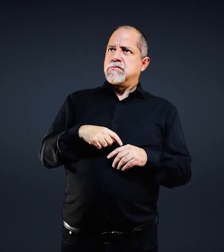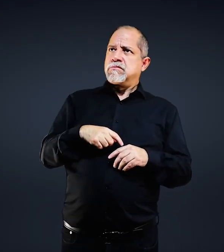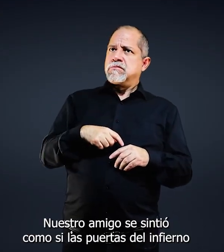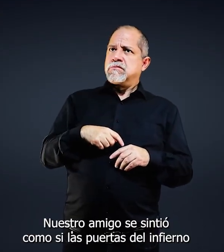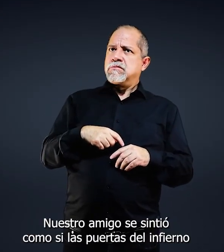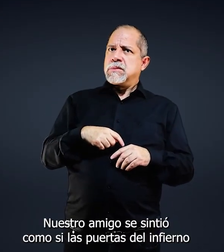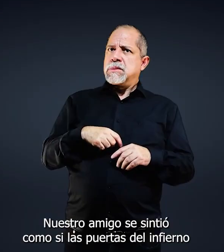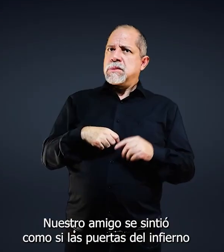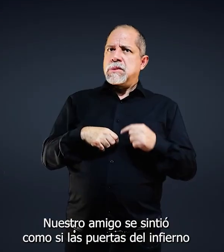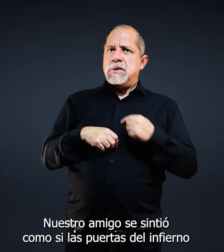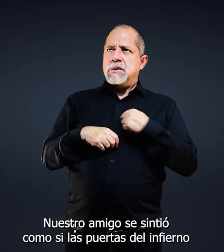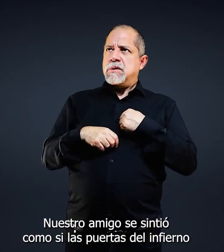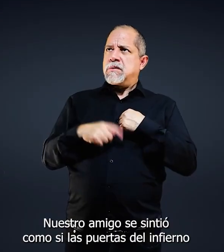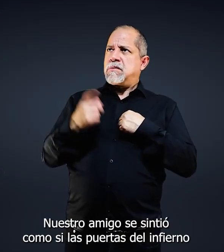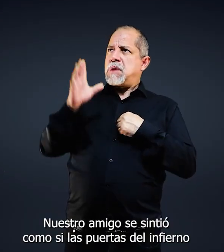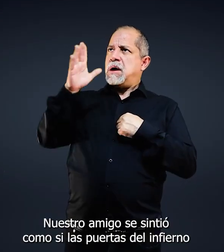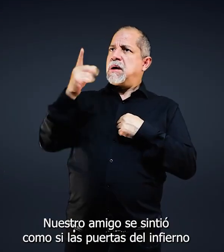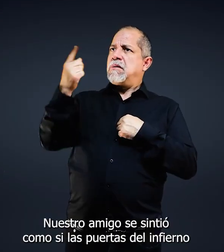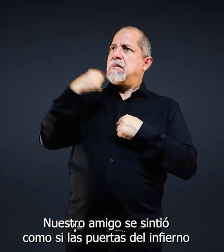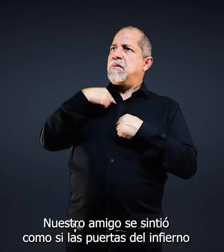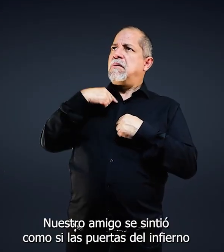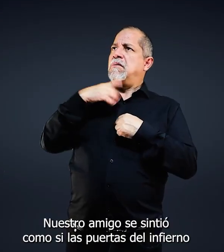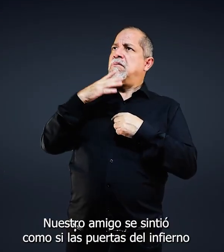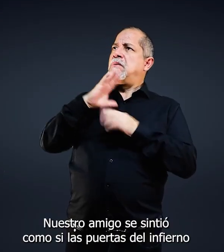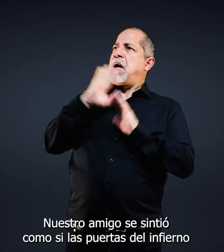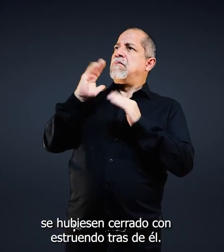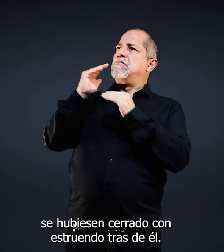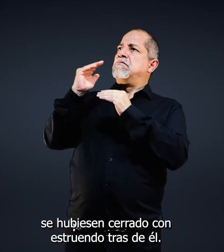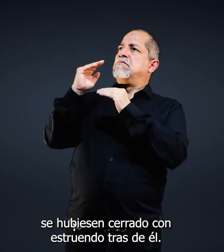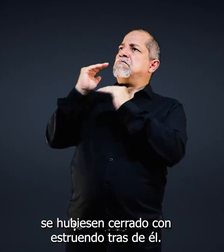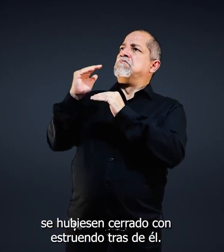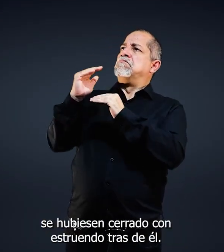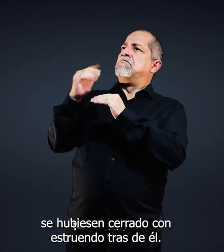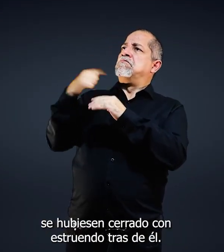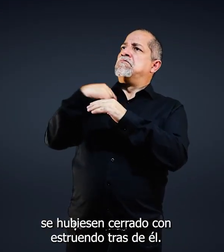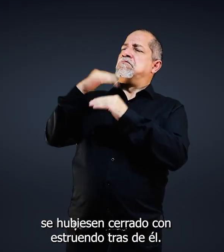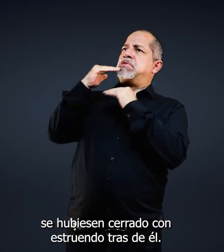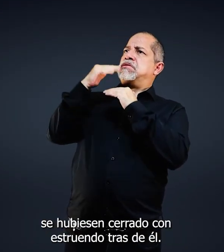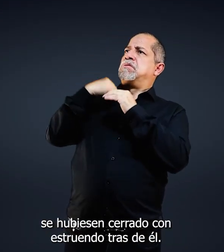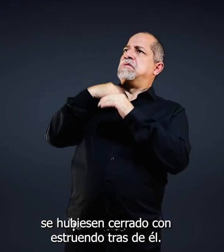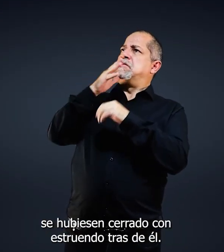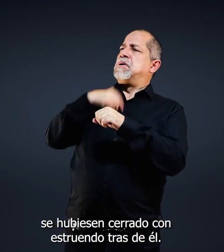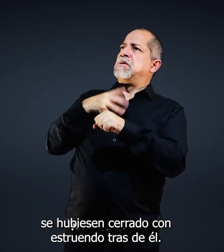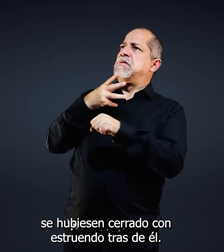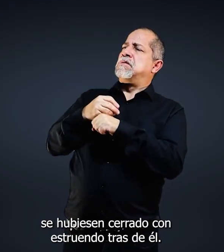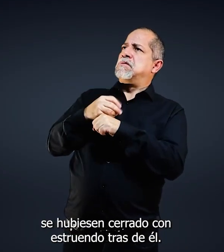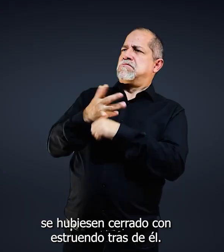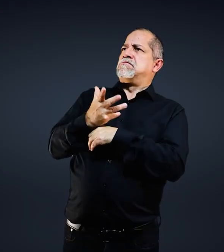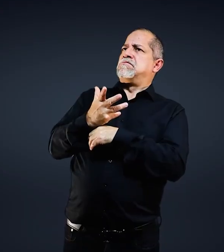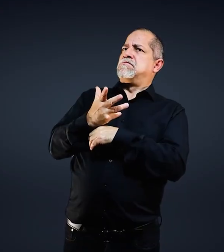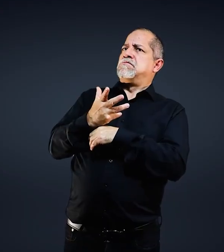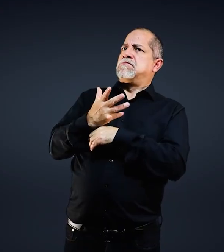Nuestro amigo se sintió como si las puertas del infierno se hubiesen cerrado con estruendo tras de él.